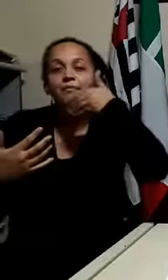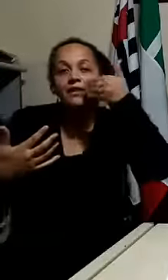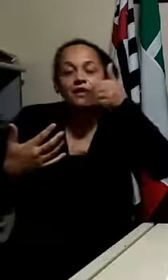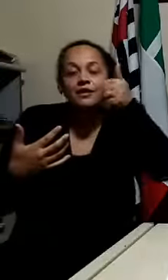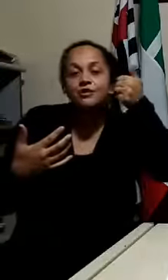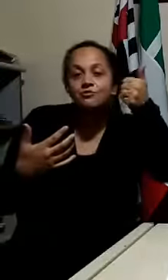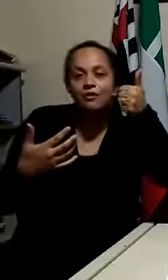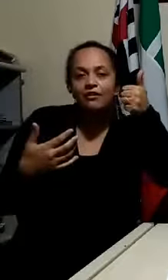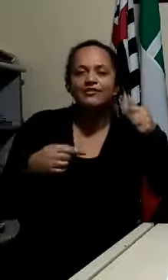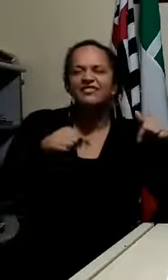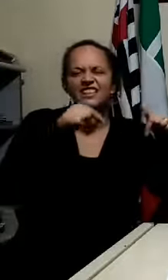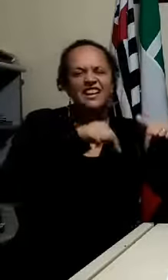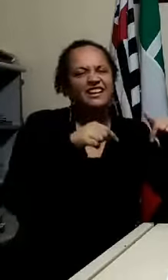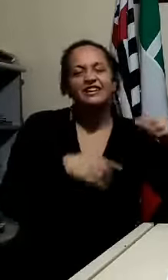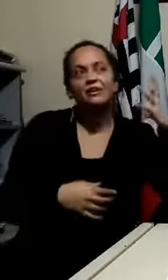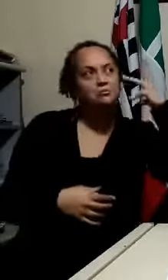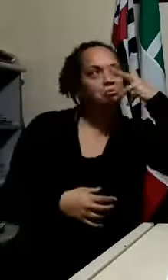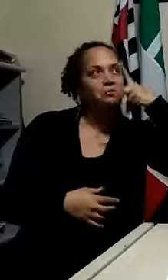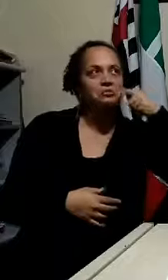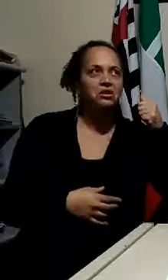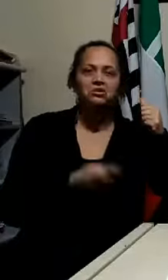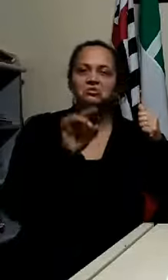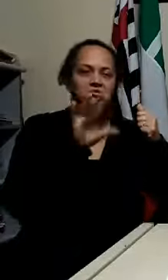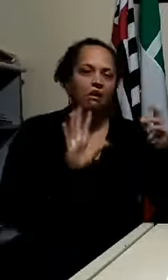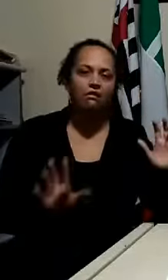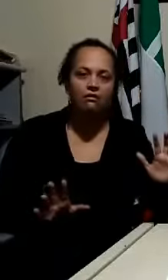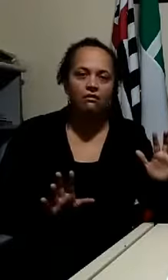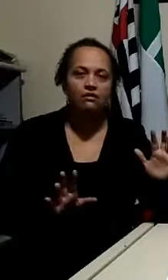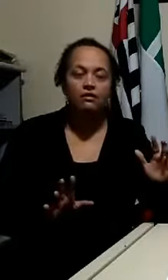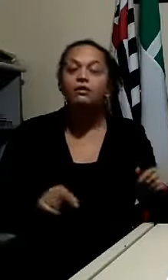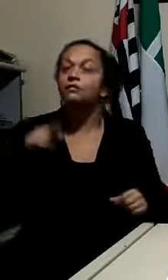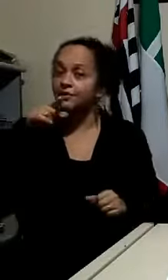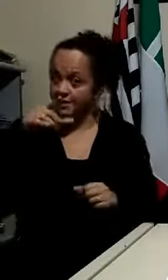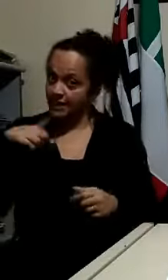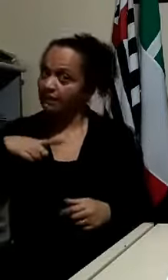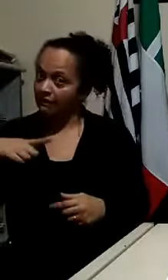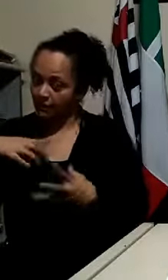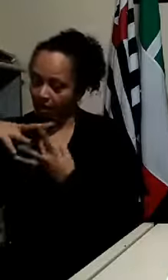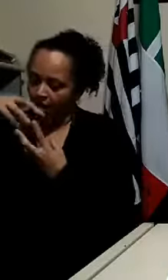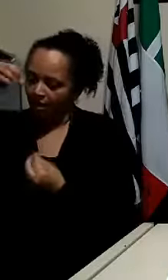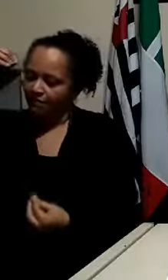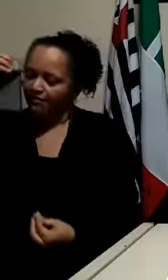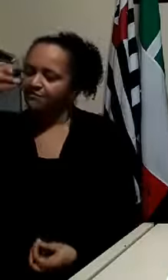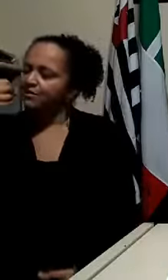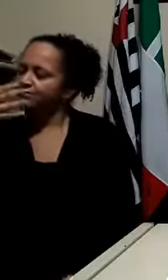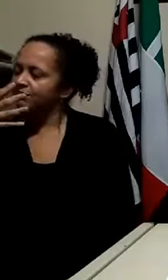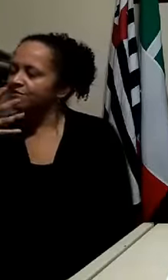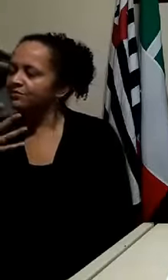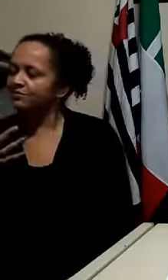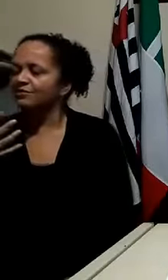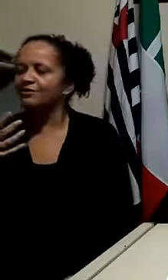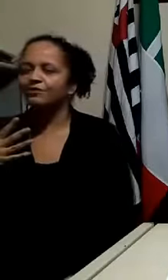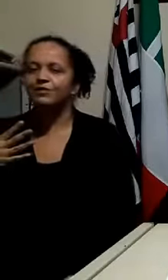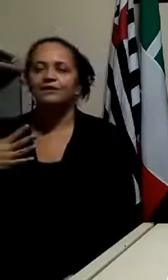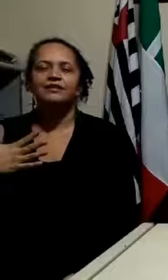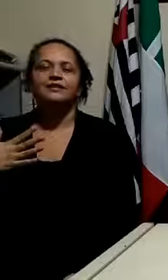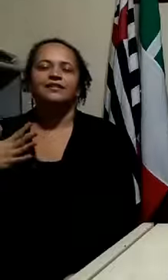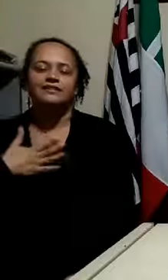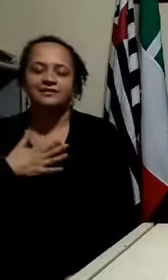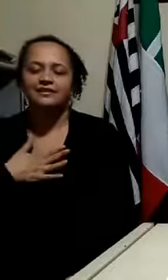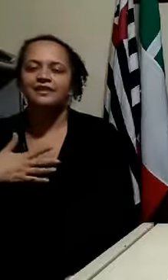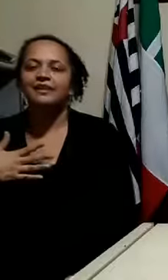ser belo no corpo. Ter uma alma sã, ter uma alma bonita, é